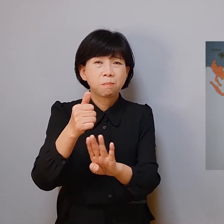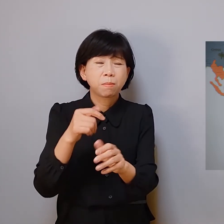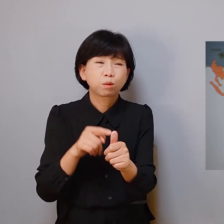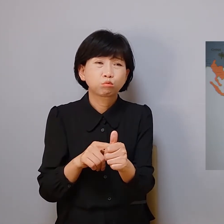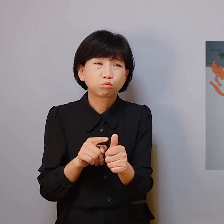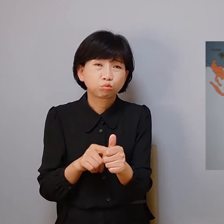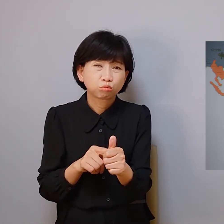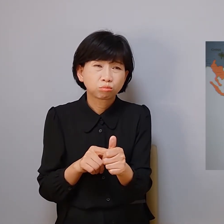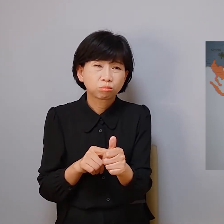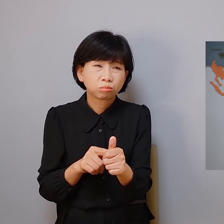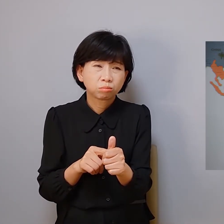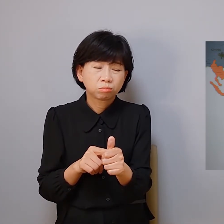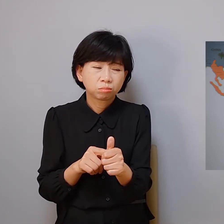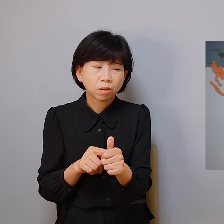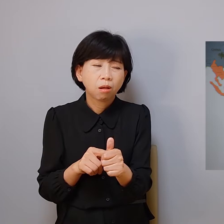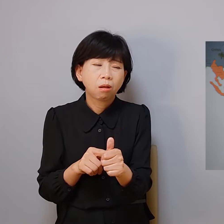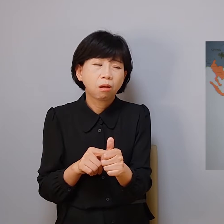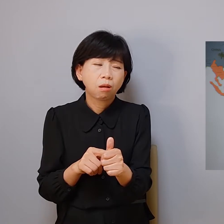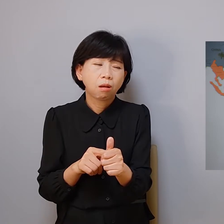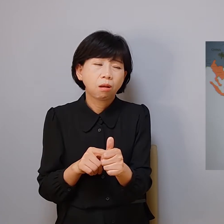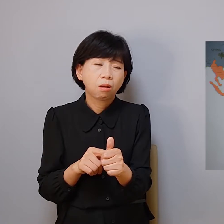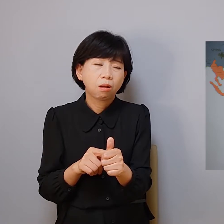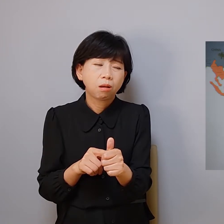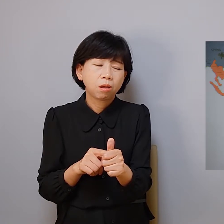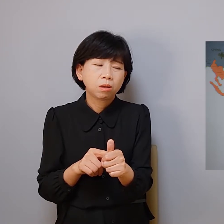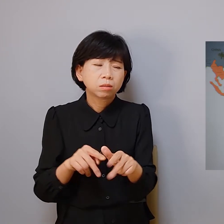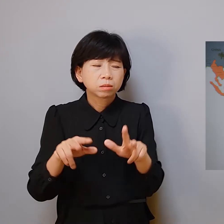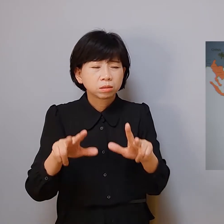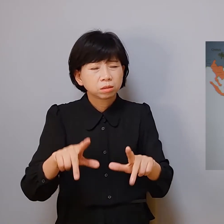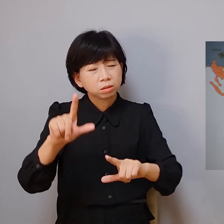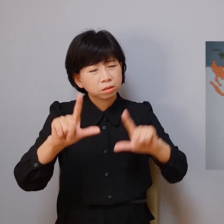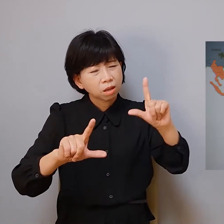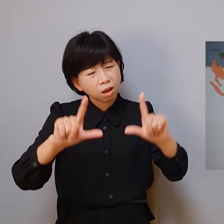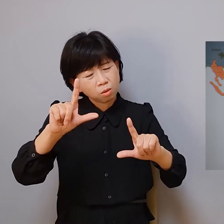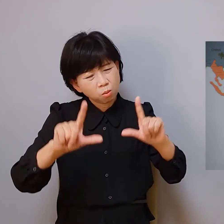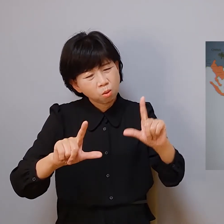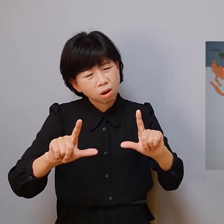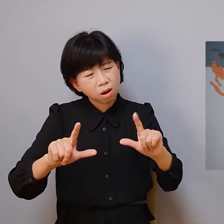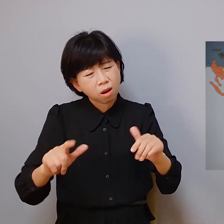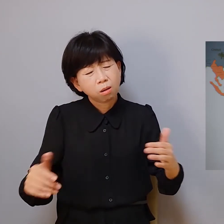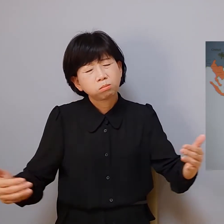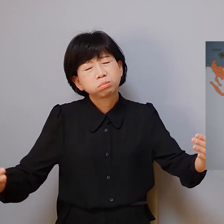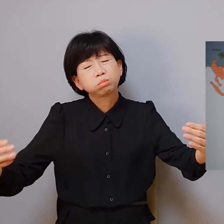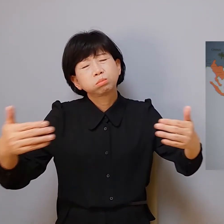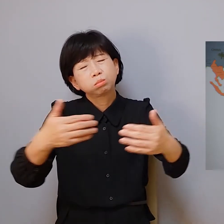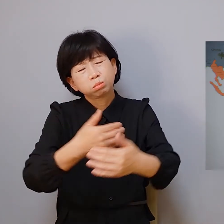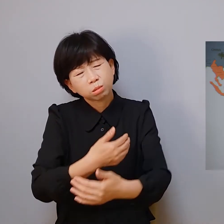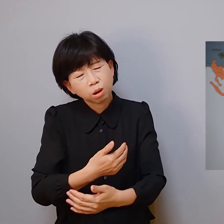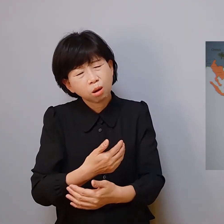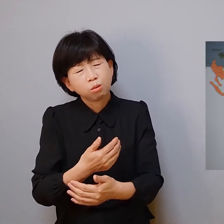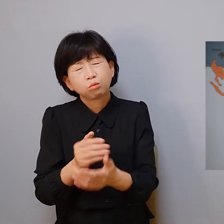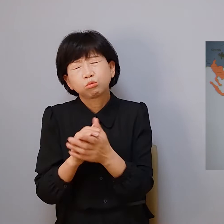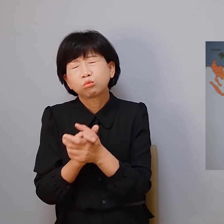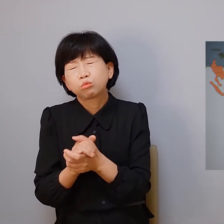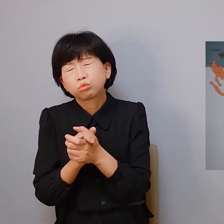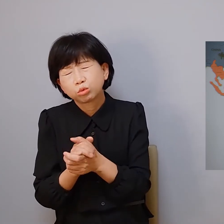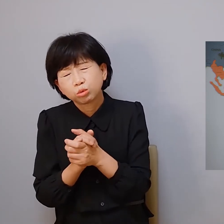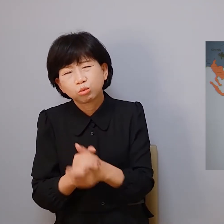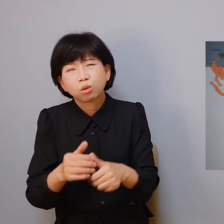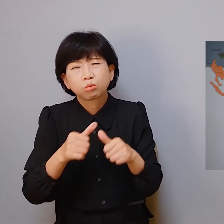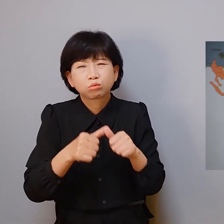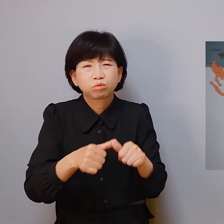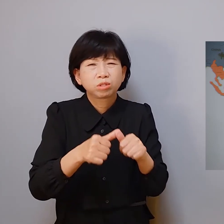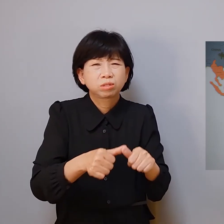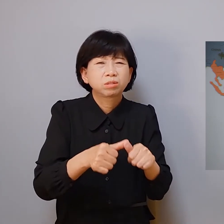하박국은 어떨까요? 시대를 끌어안고 이 시대의 아픔과 맞서서